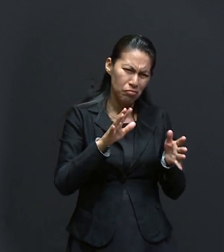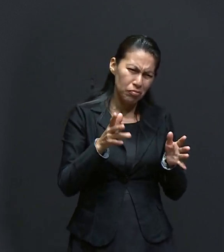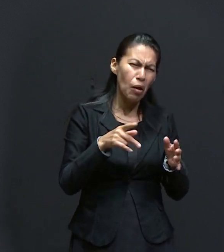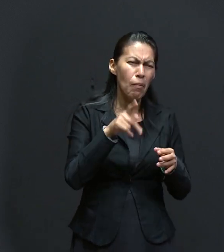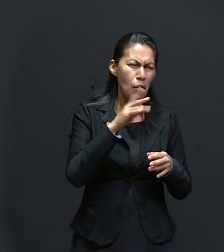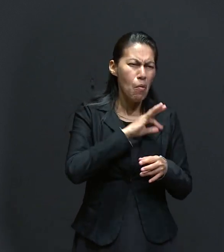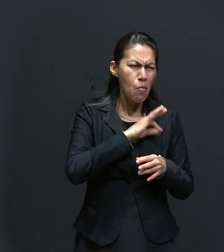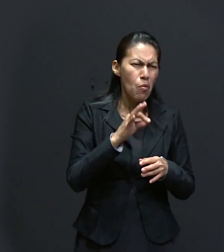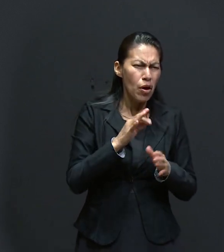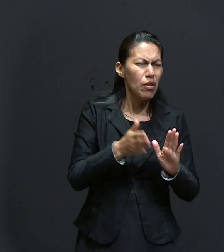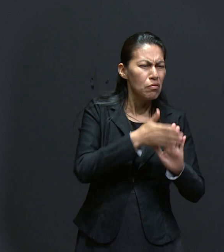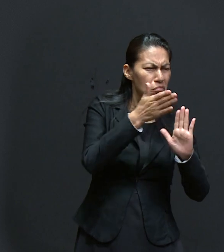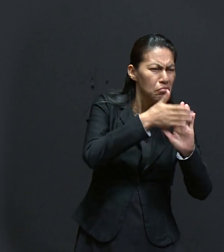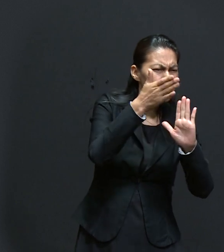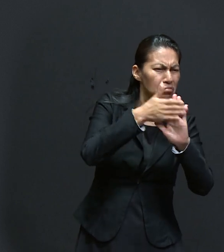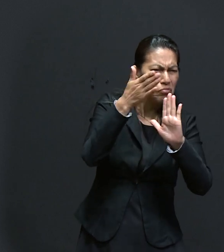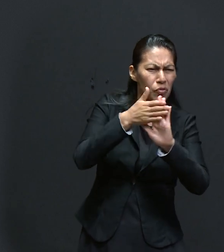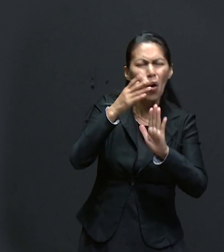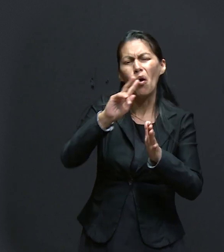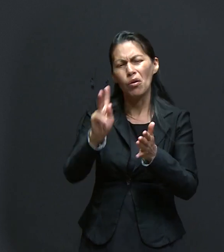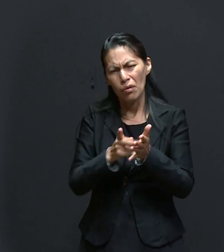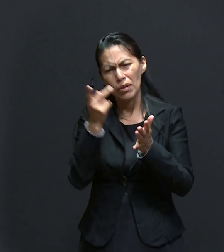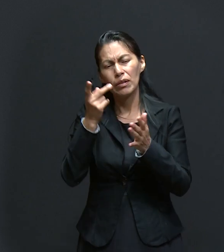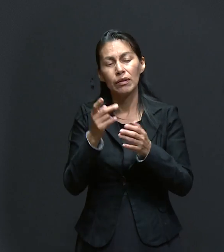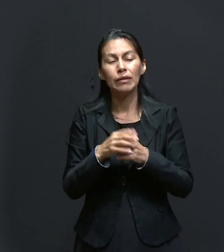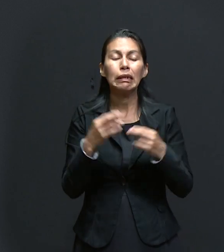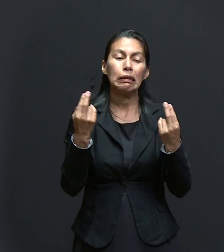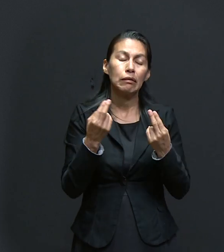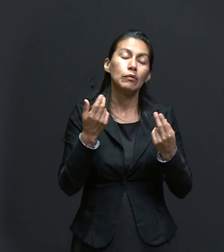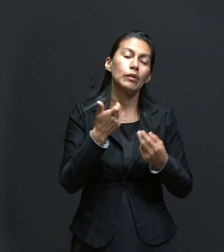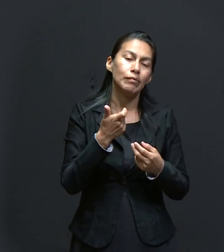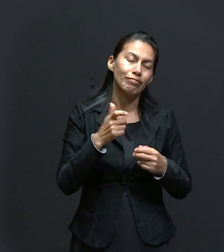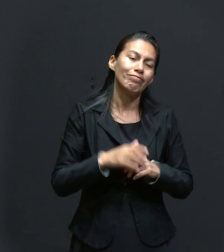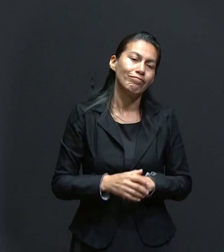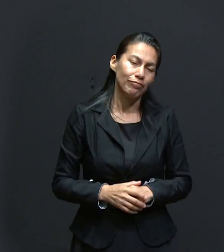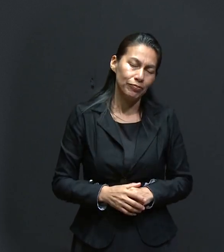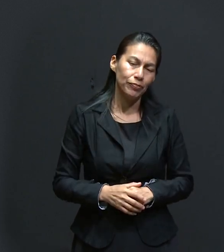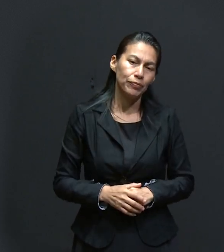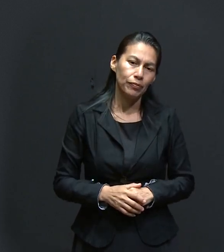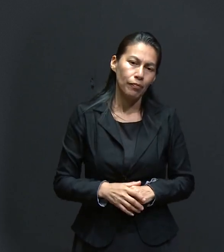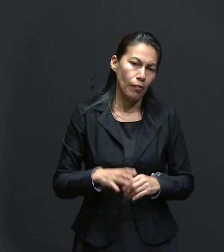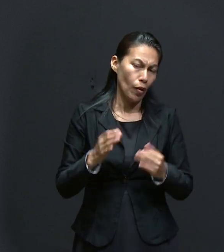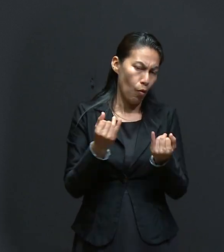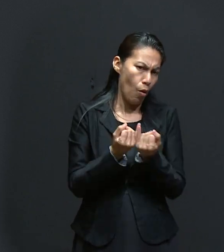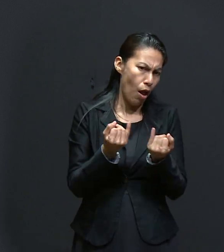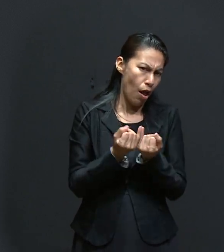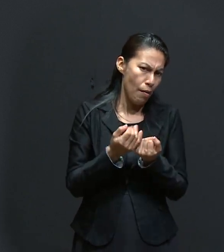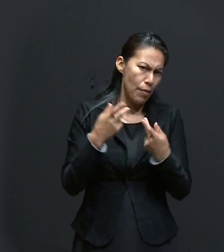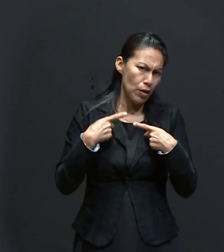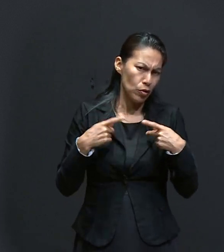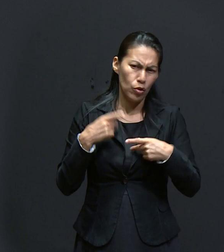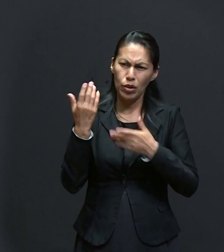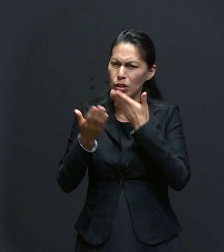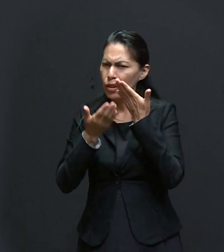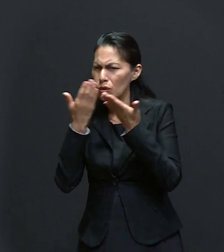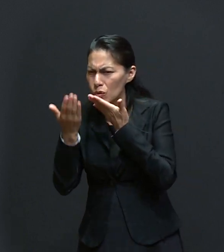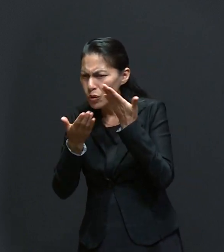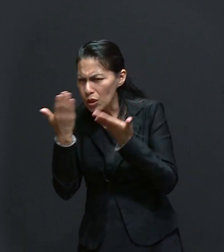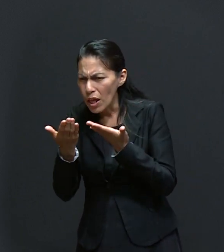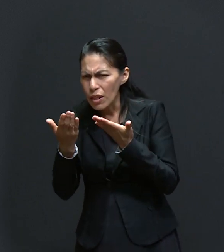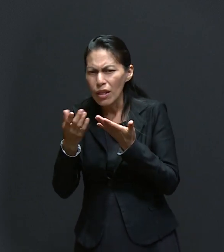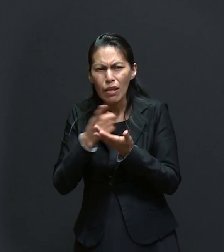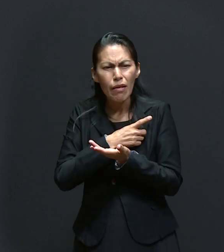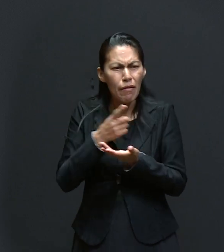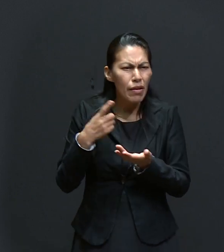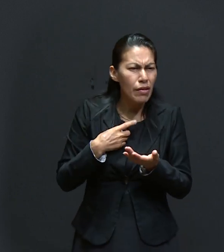pero está en situación para restaurar y entonces requiere recursos o sea también hay estudiantes